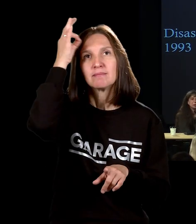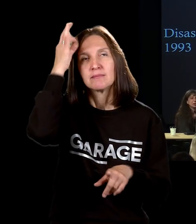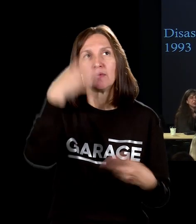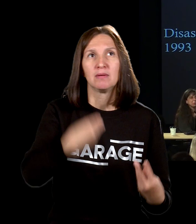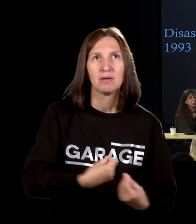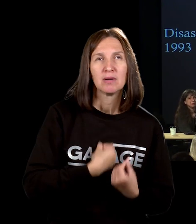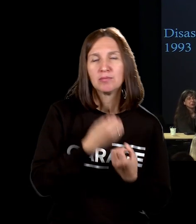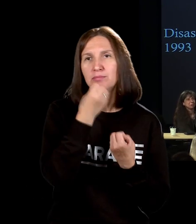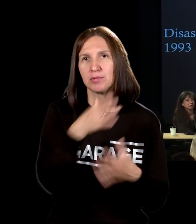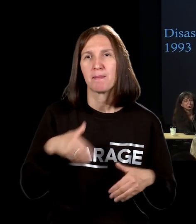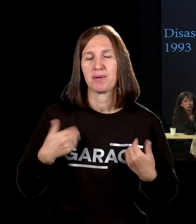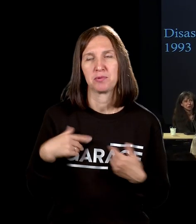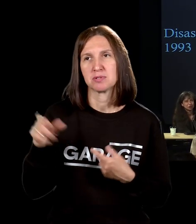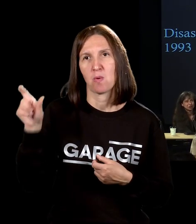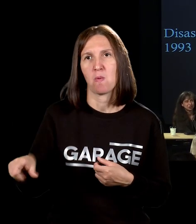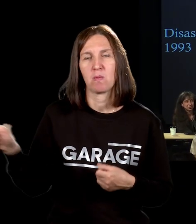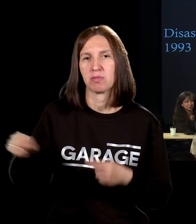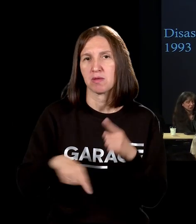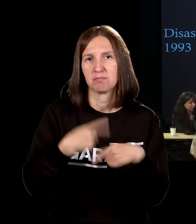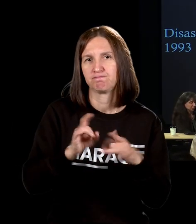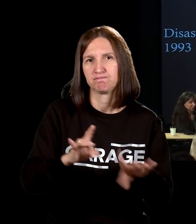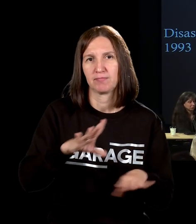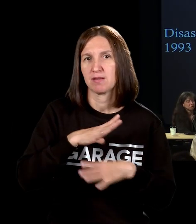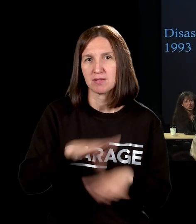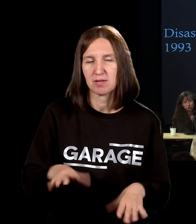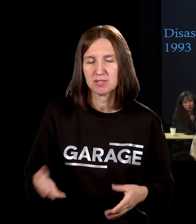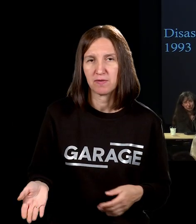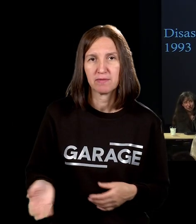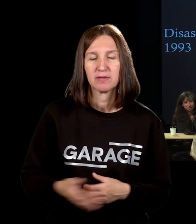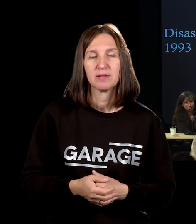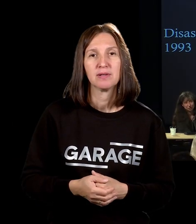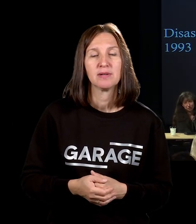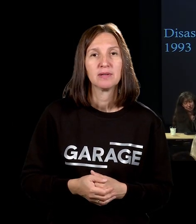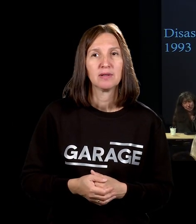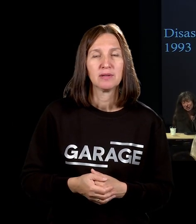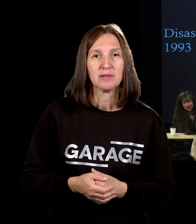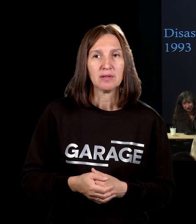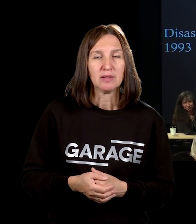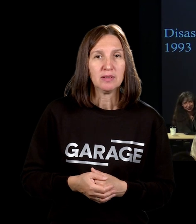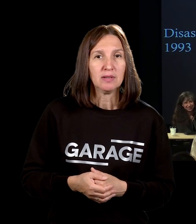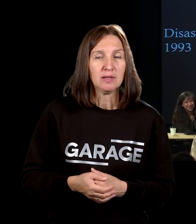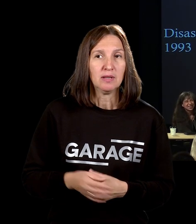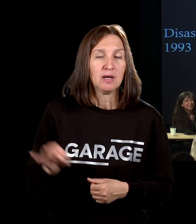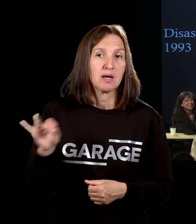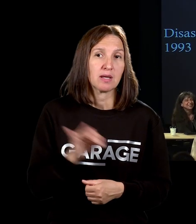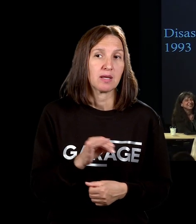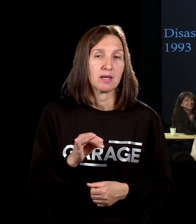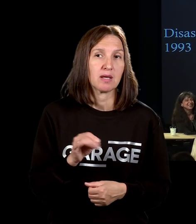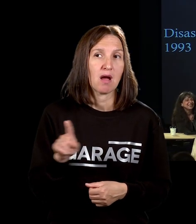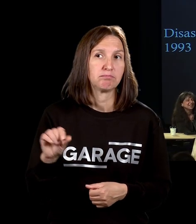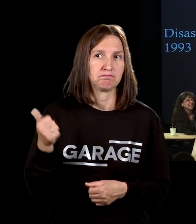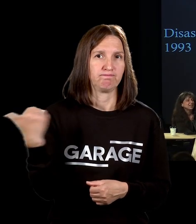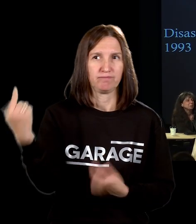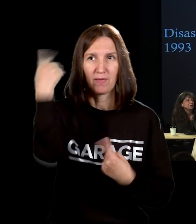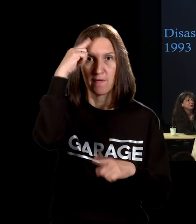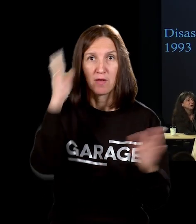теплых воспоминаний об этом раннем сотрудничестве они, как бы, братья Чепманы не рассказывают. Вот.